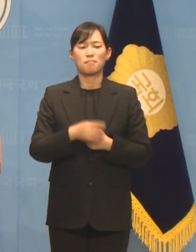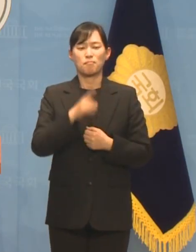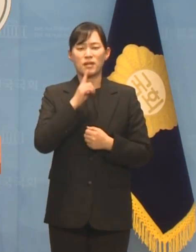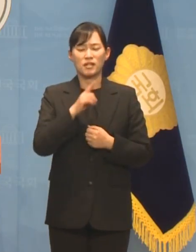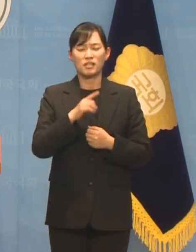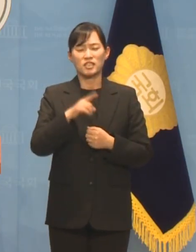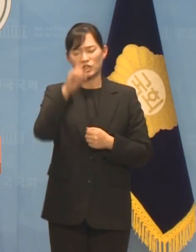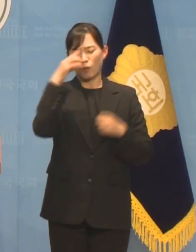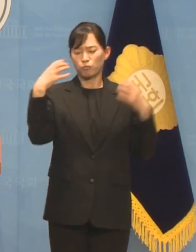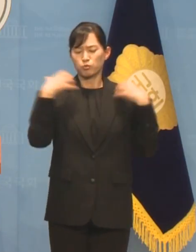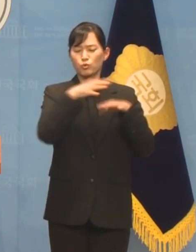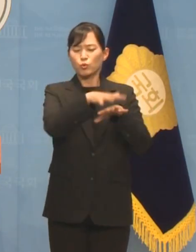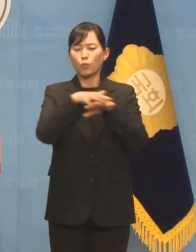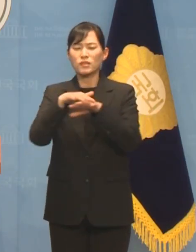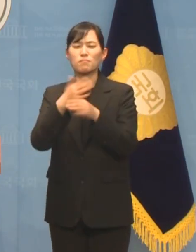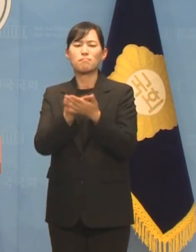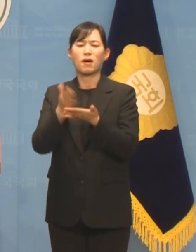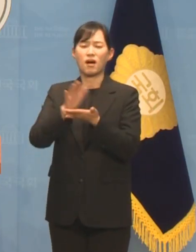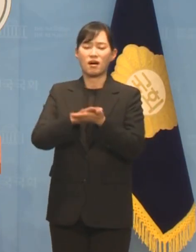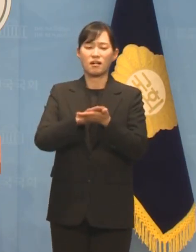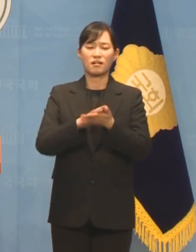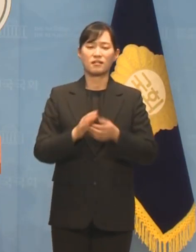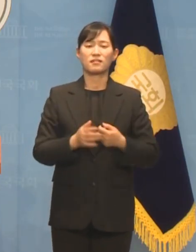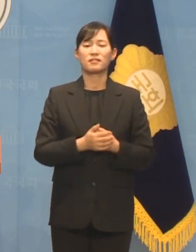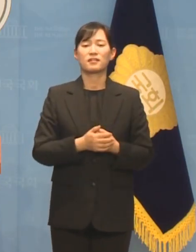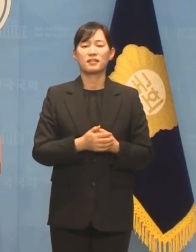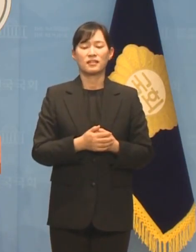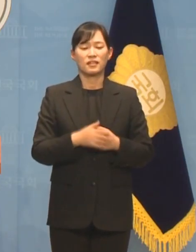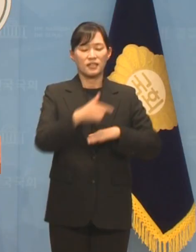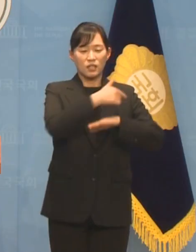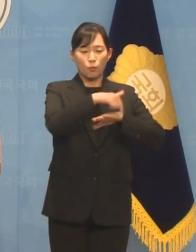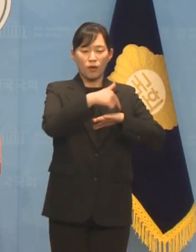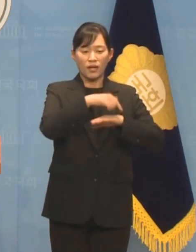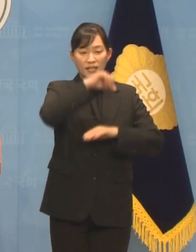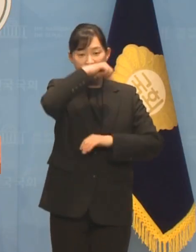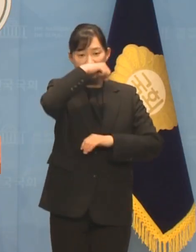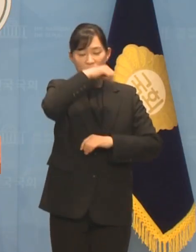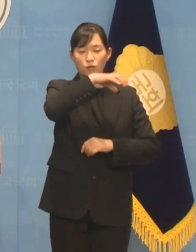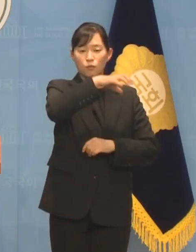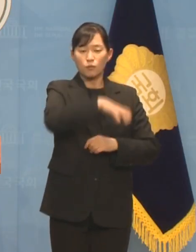조직 개편이었습니다. 당시 인수위는 기획예산처를